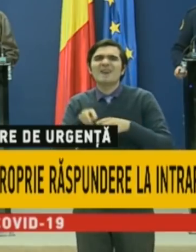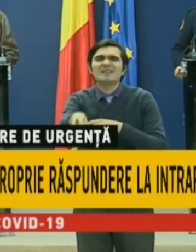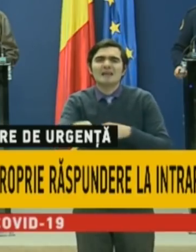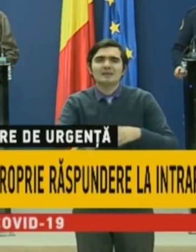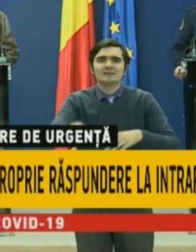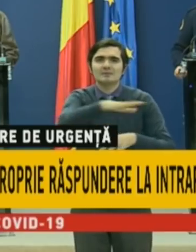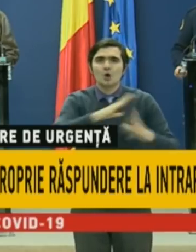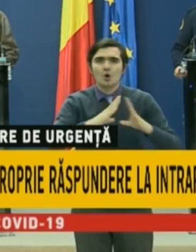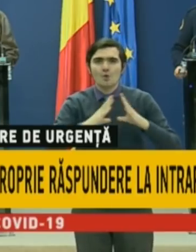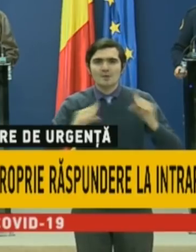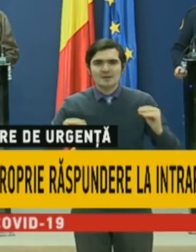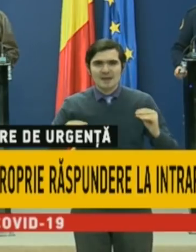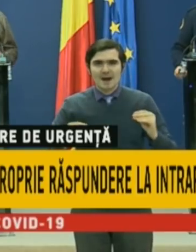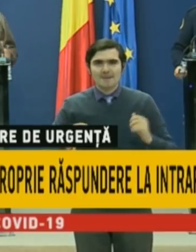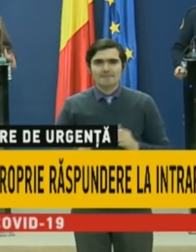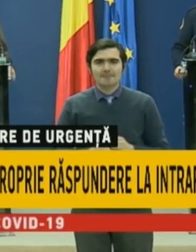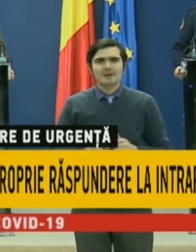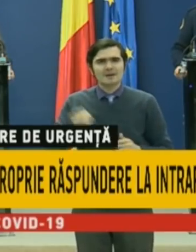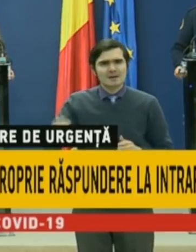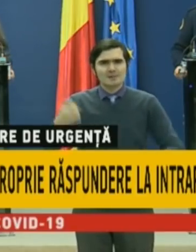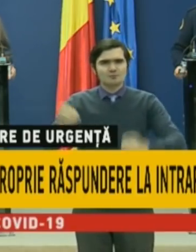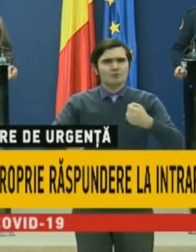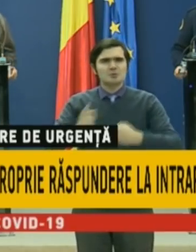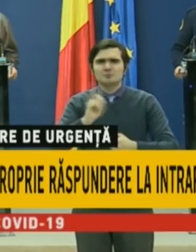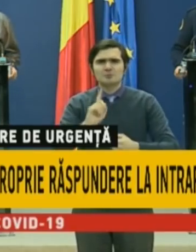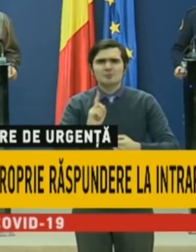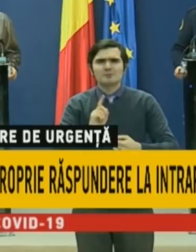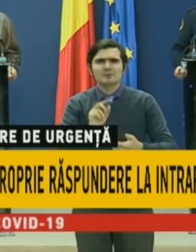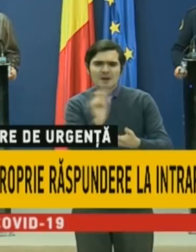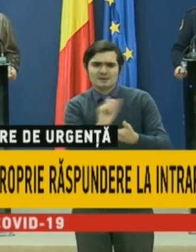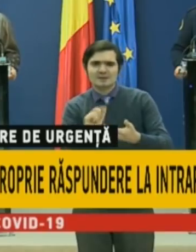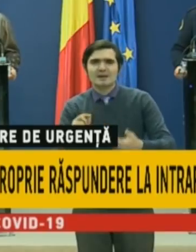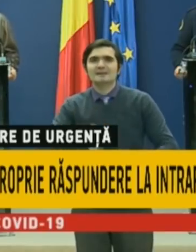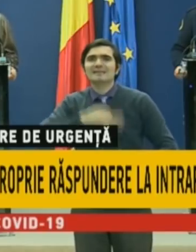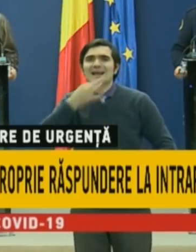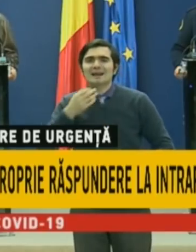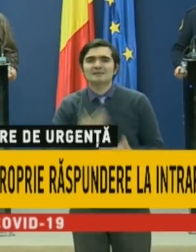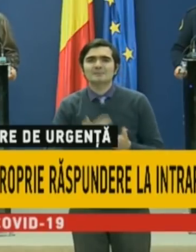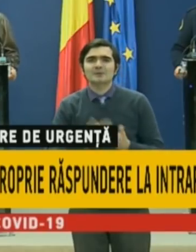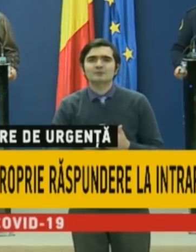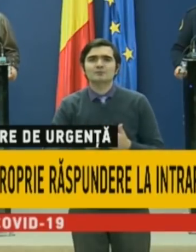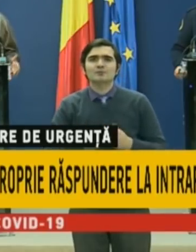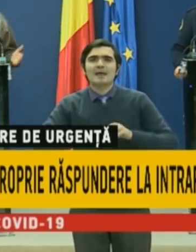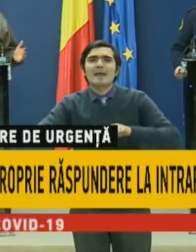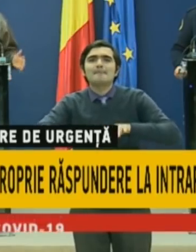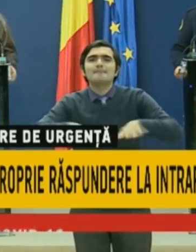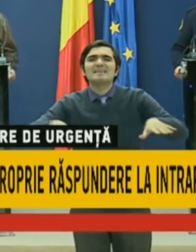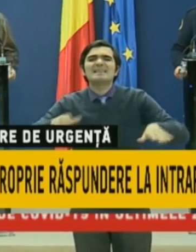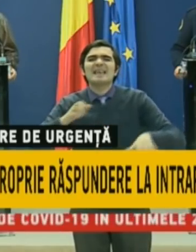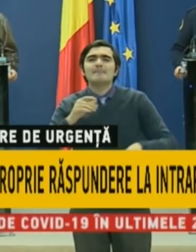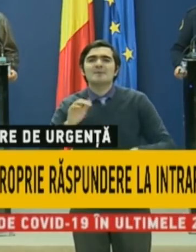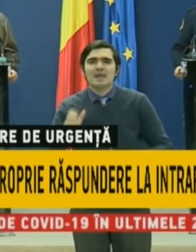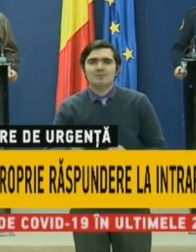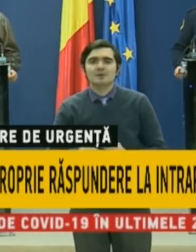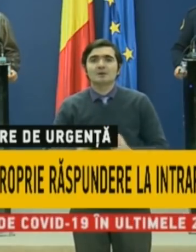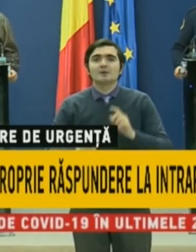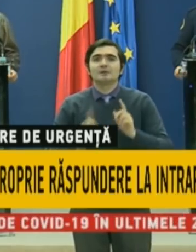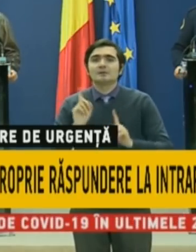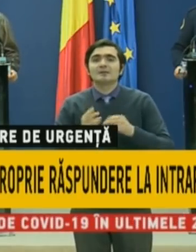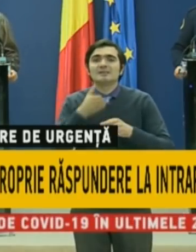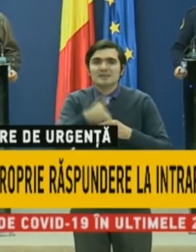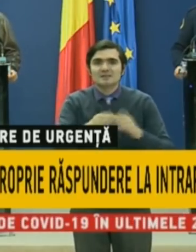României nu vor mai completa declarațiile epidemiologice la intrarea în țară dacă